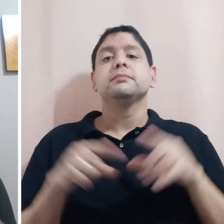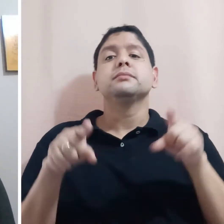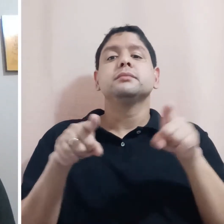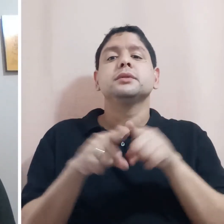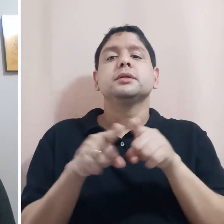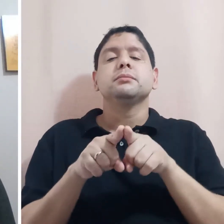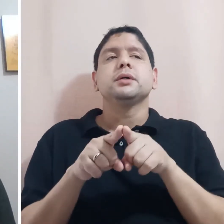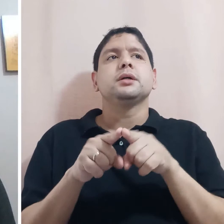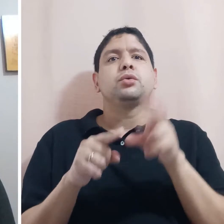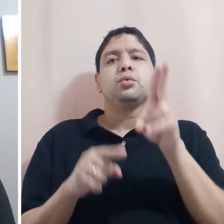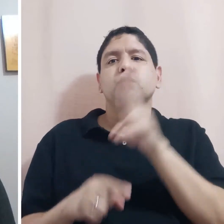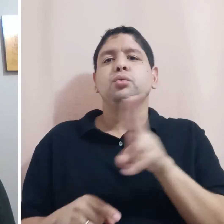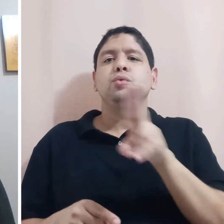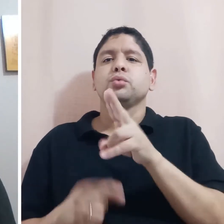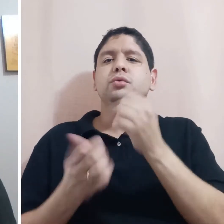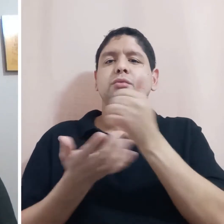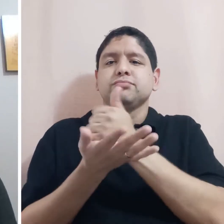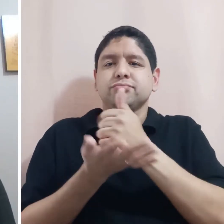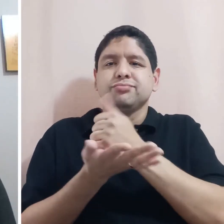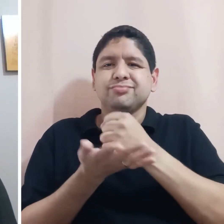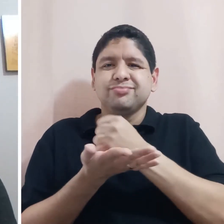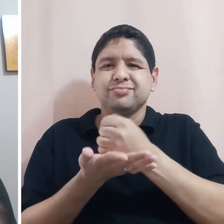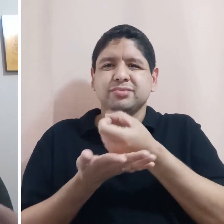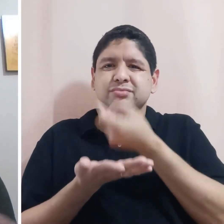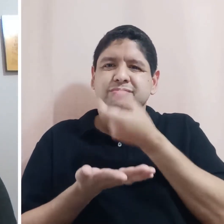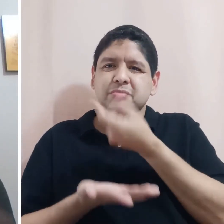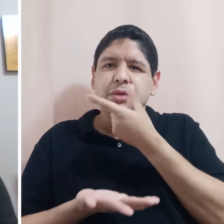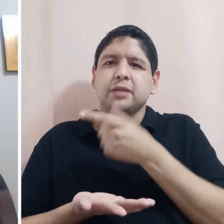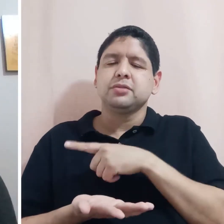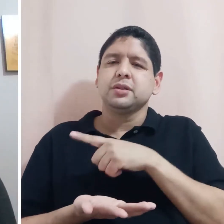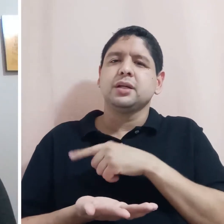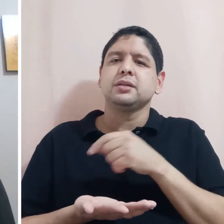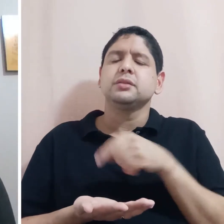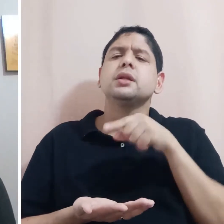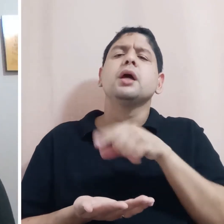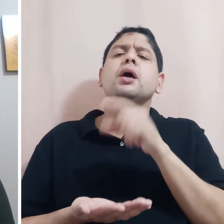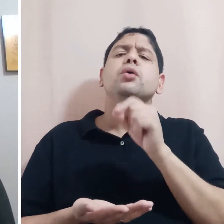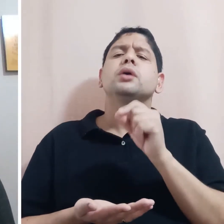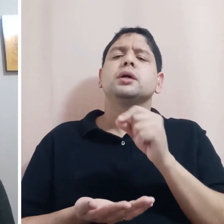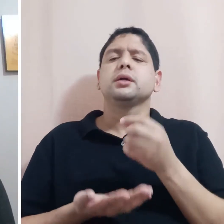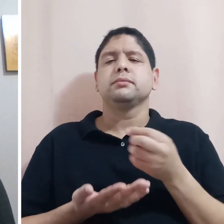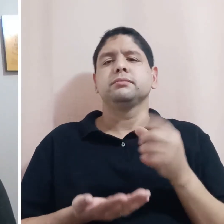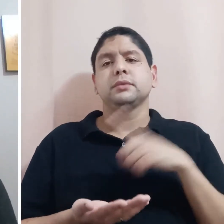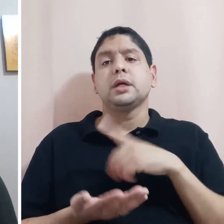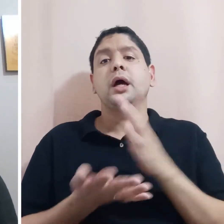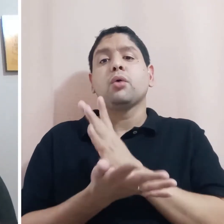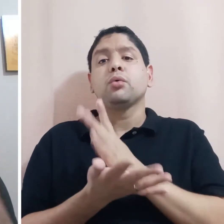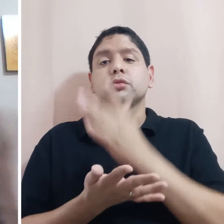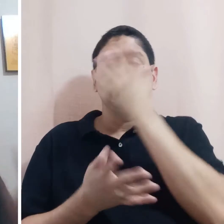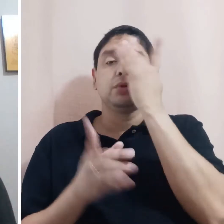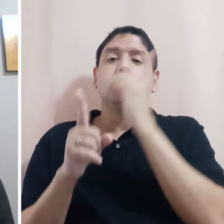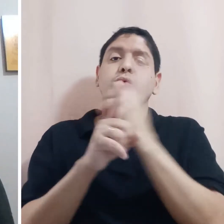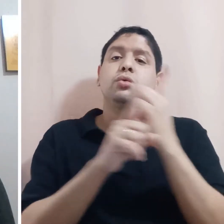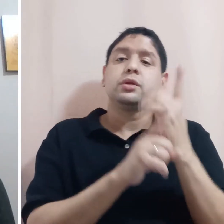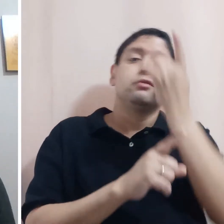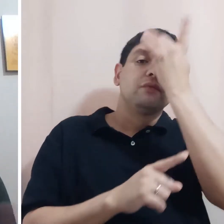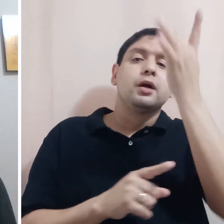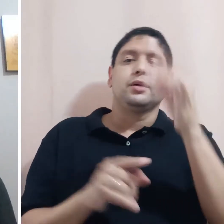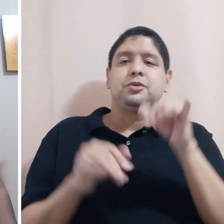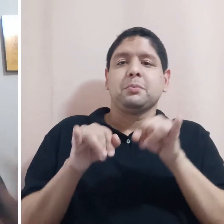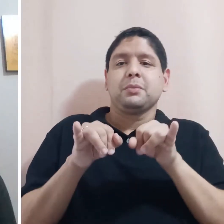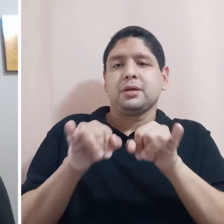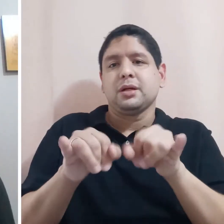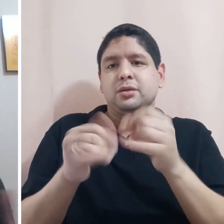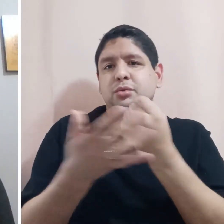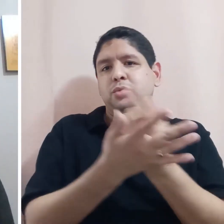perfumes, também eram usadas como tipos, né, para compor medicamentos, né? Que especiarias eram essas,